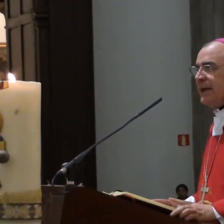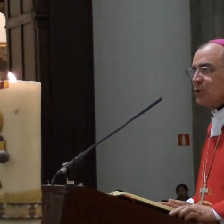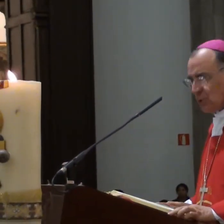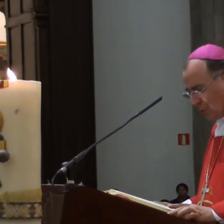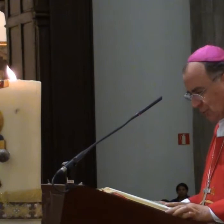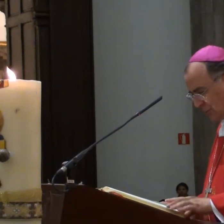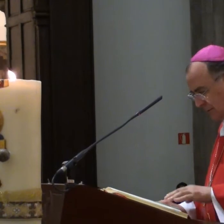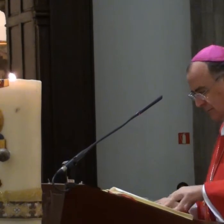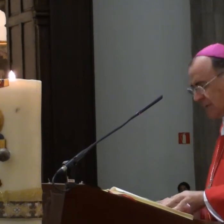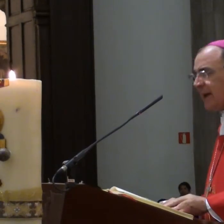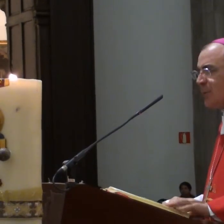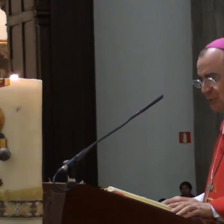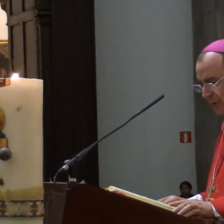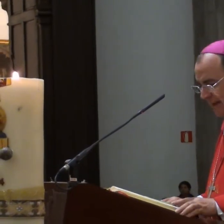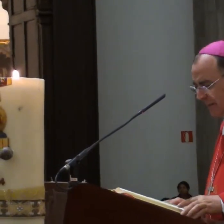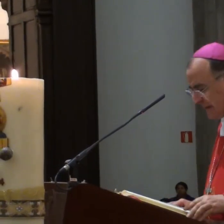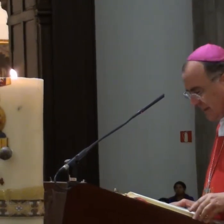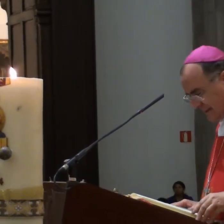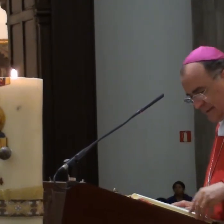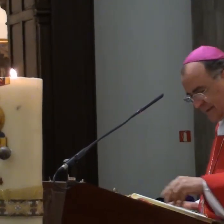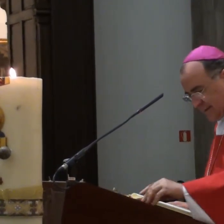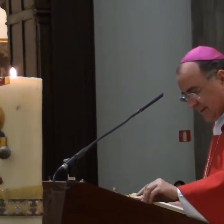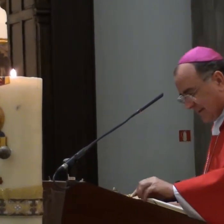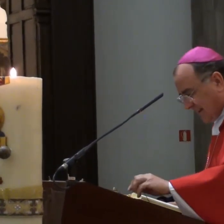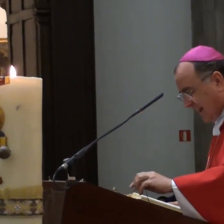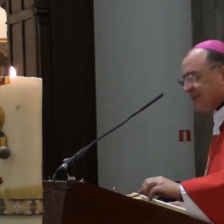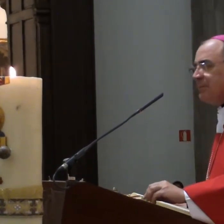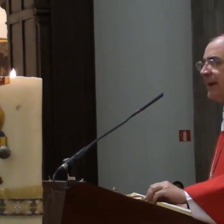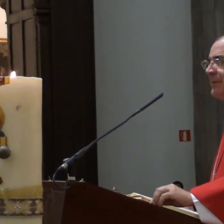queridos Todos y hermoso realmente